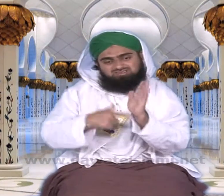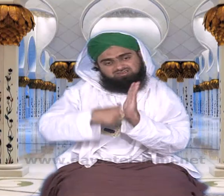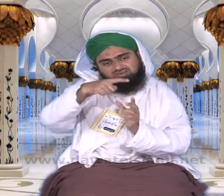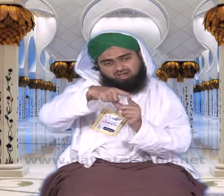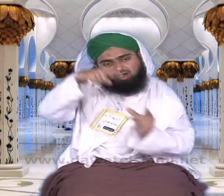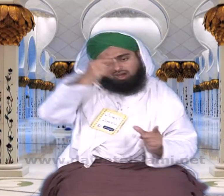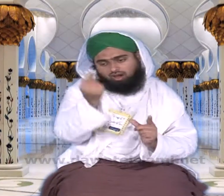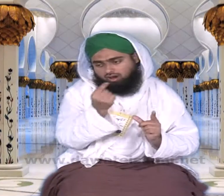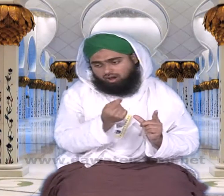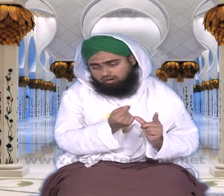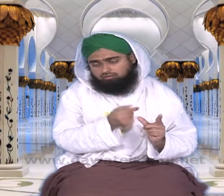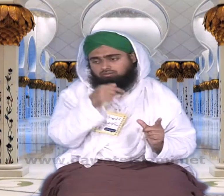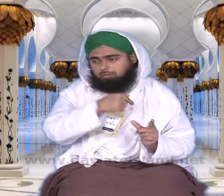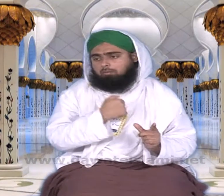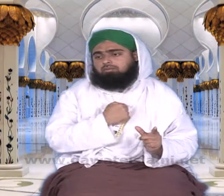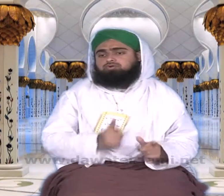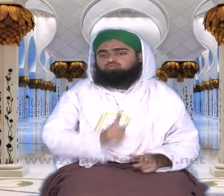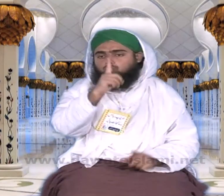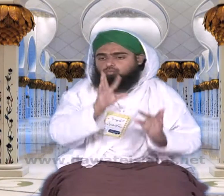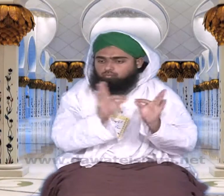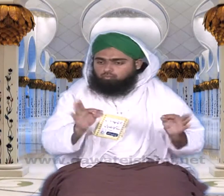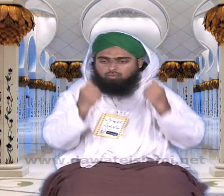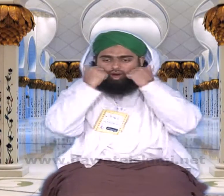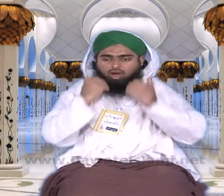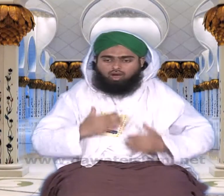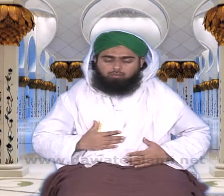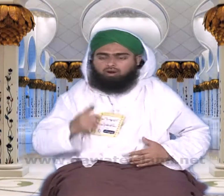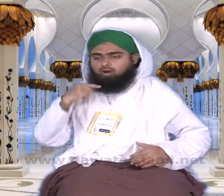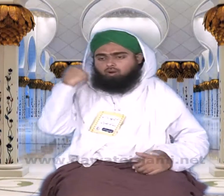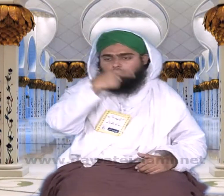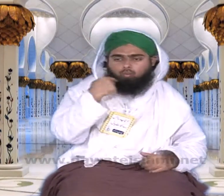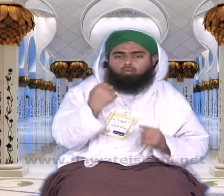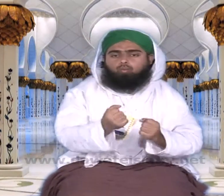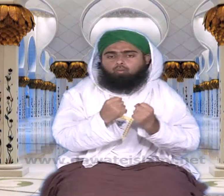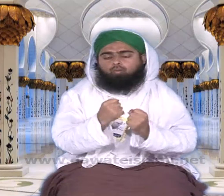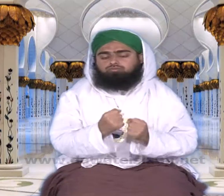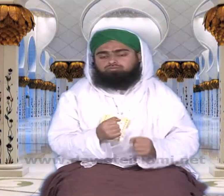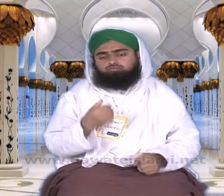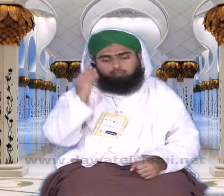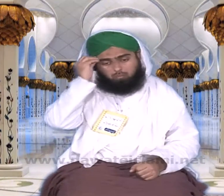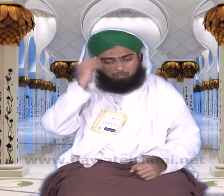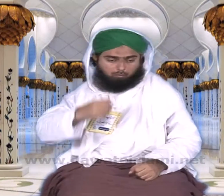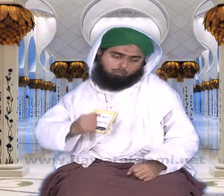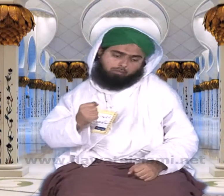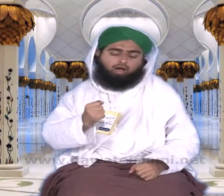جس کو یہ یقین ہو کہ قبر ہماری جوانی خات میں ملا دے گی اور ہمارے